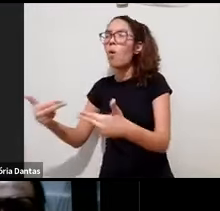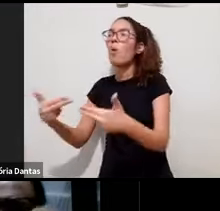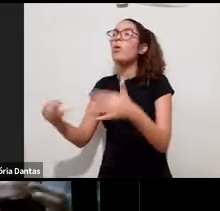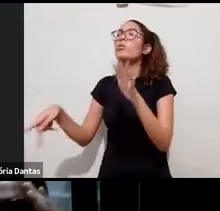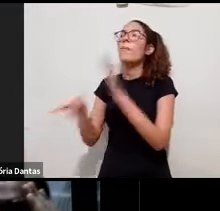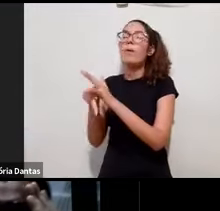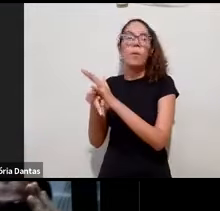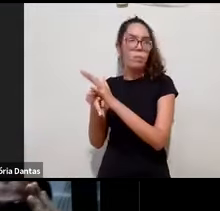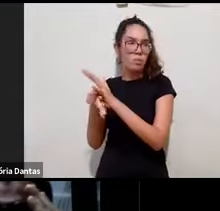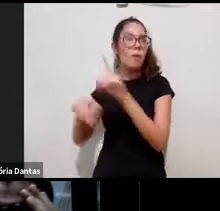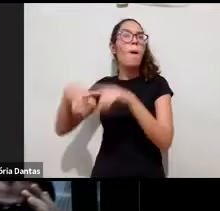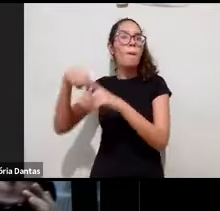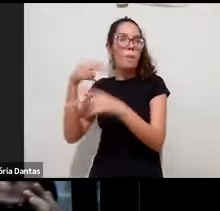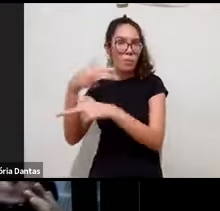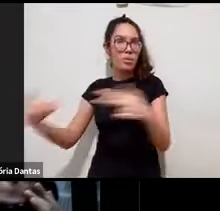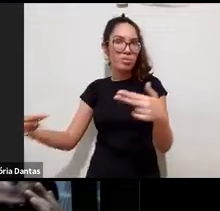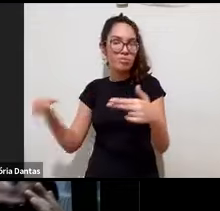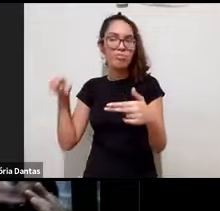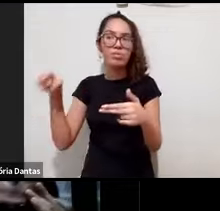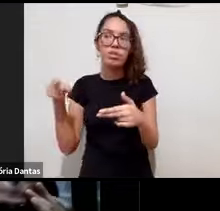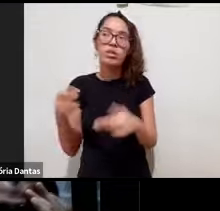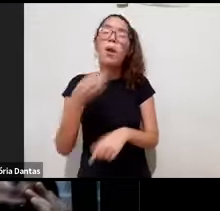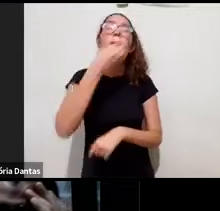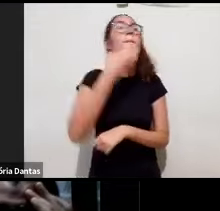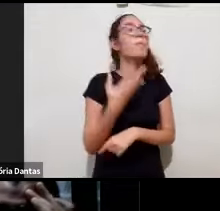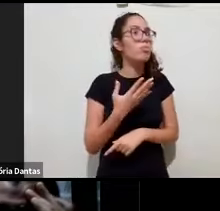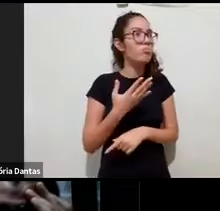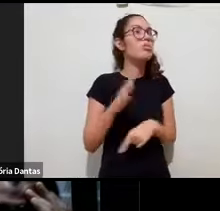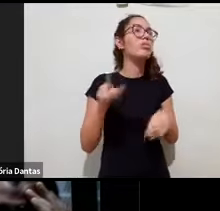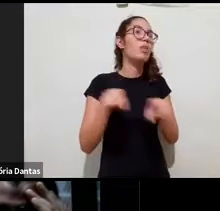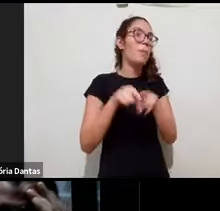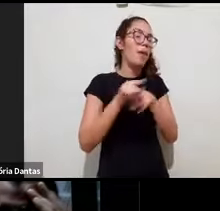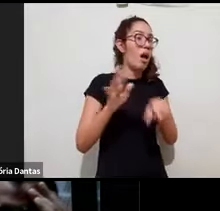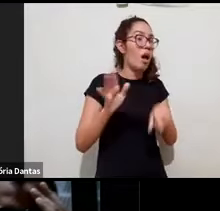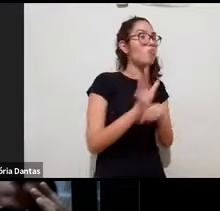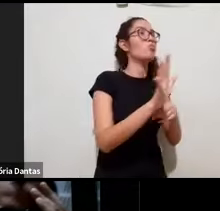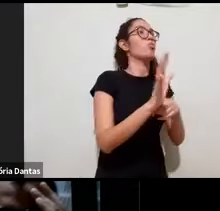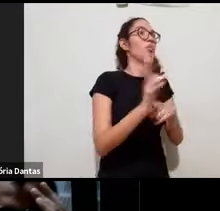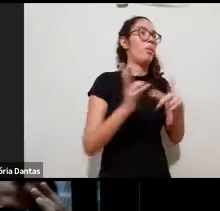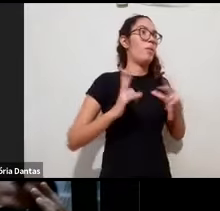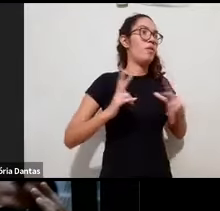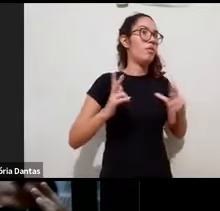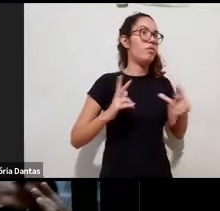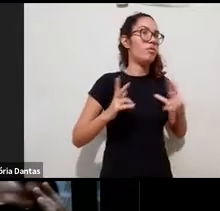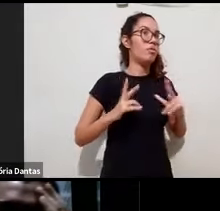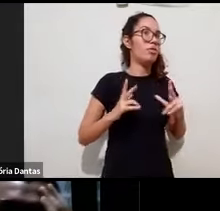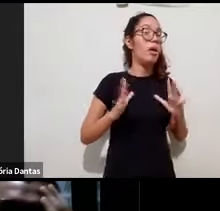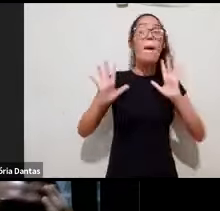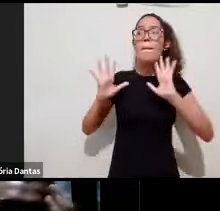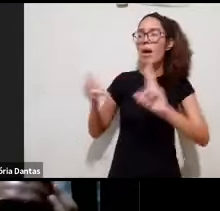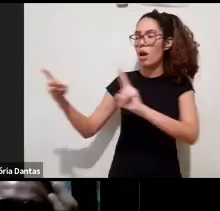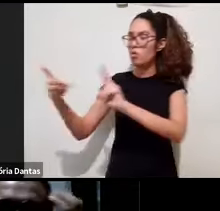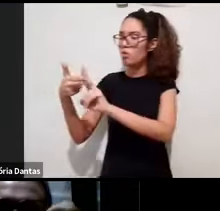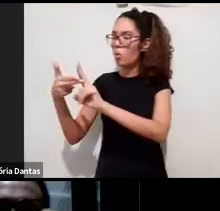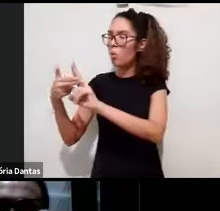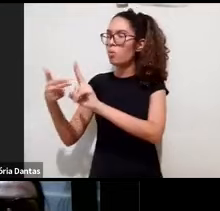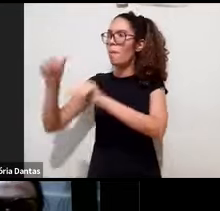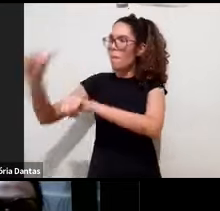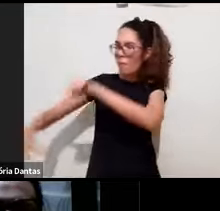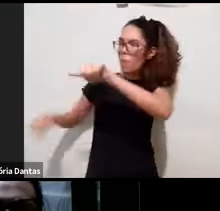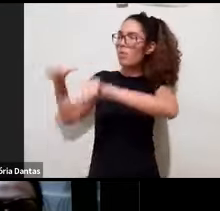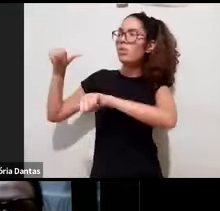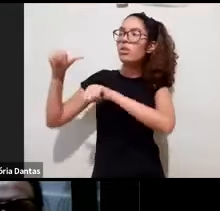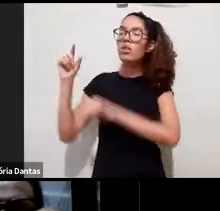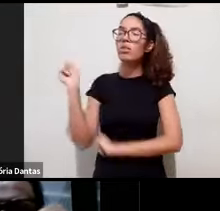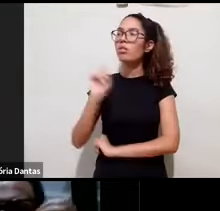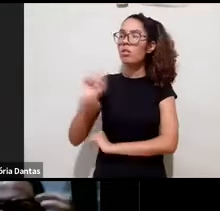é muito viável para o setor privado da saúde. Nós queremos dizer que a gente quer o SUS para outra lógica. A gente não quer o sistema único nessa